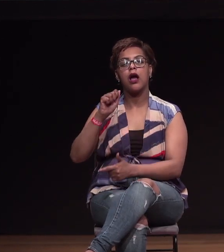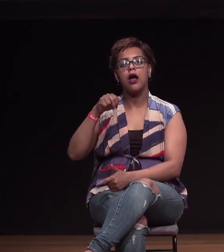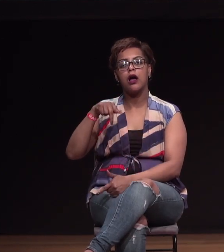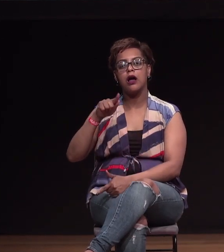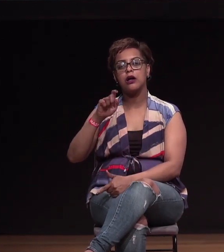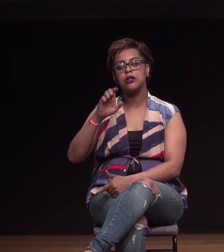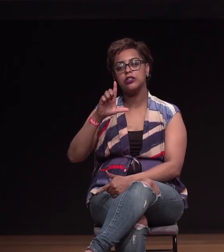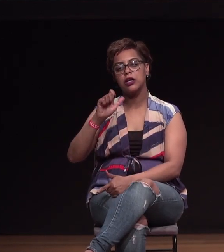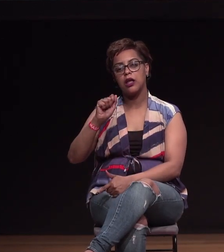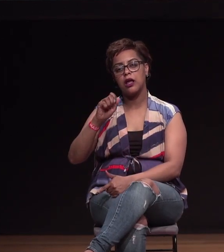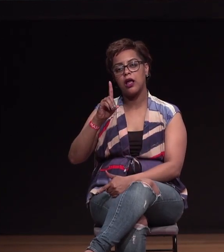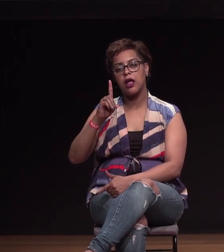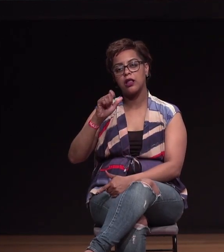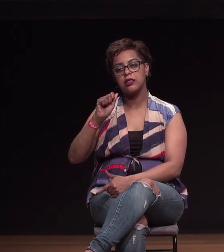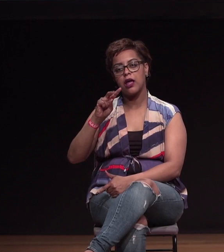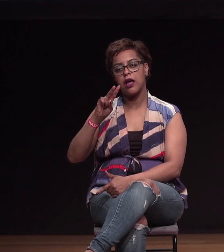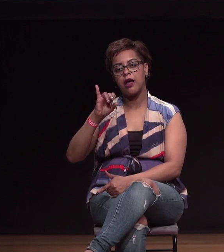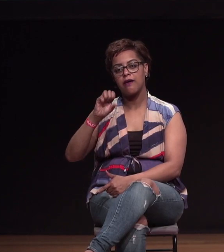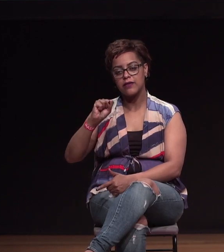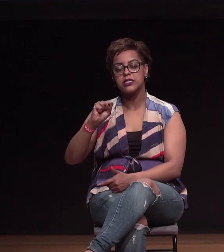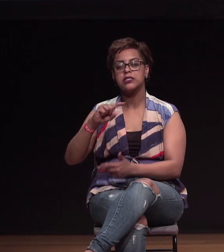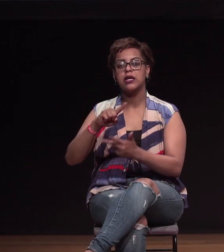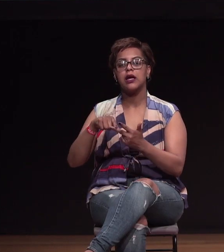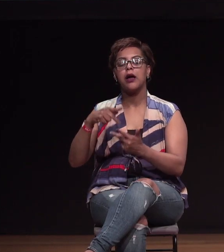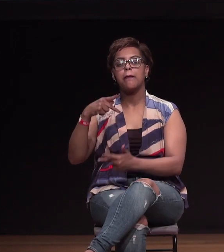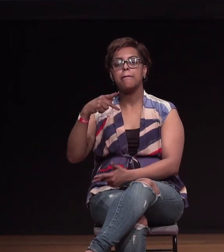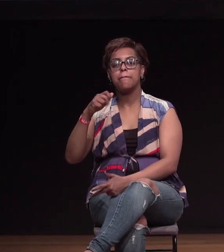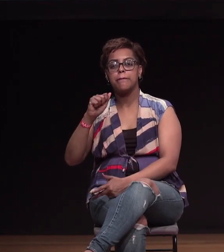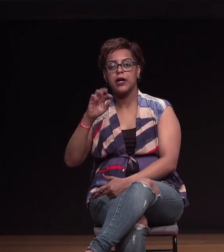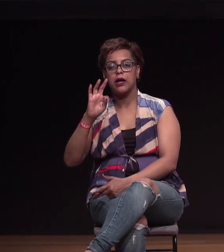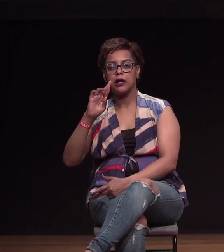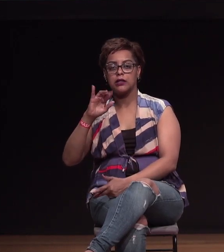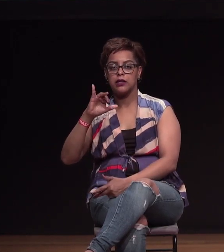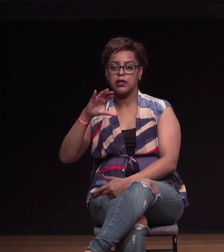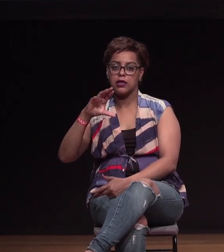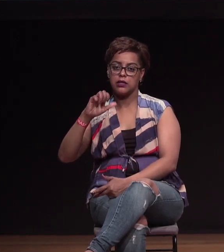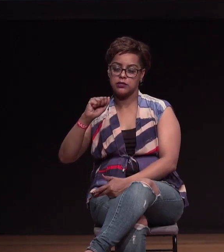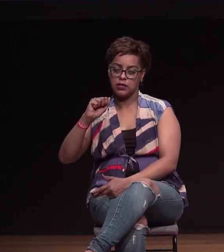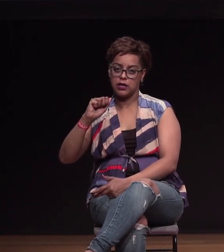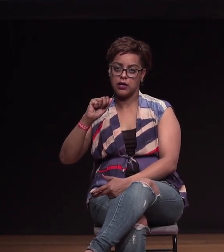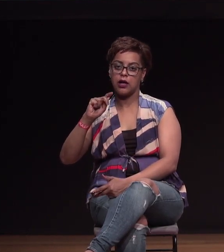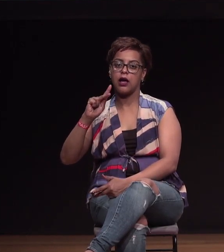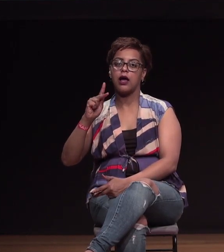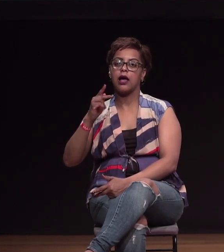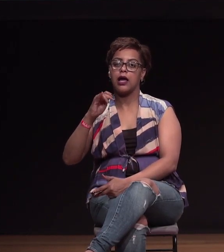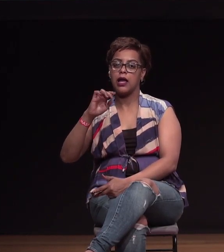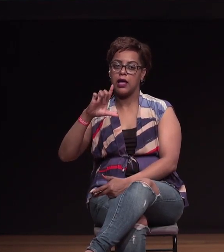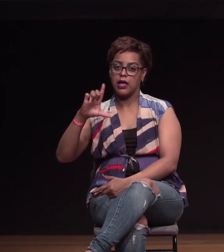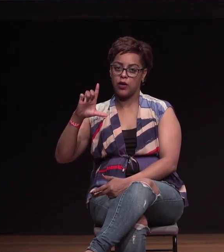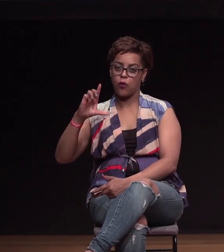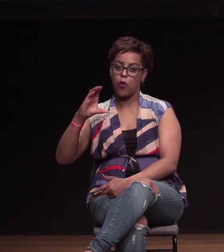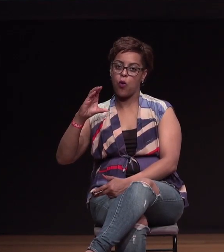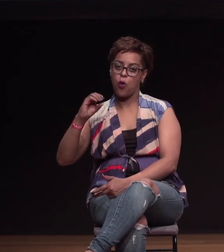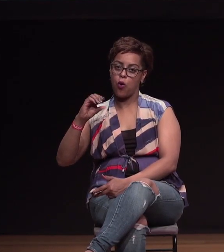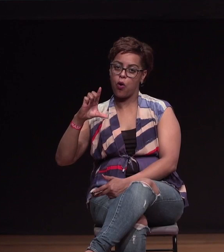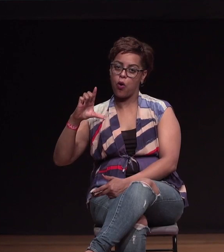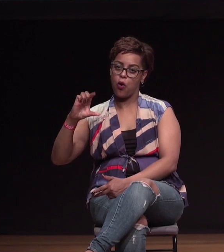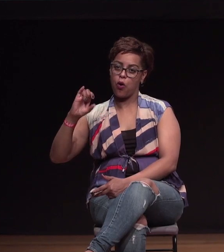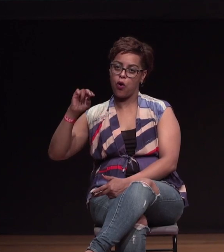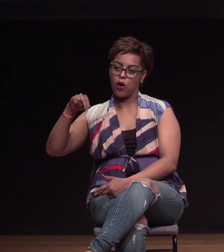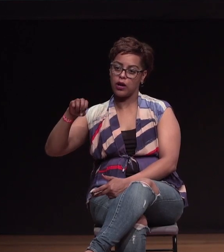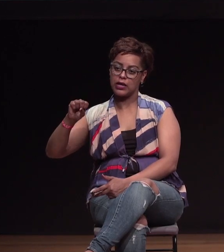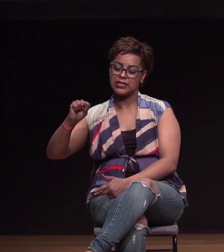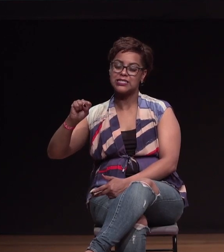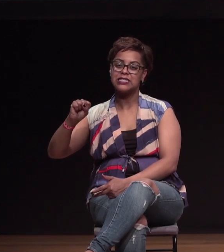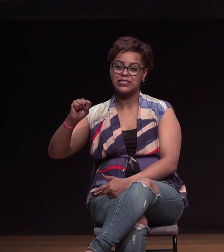Davis, textos da Patrícia Hill Collins, que são leituras fundamentais. Você tem texto da Patrícia